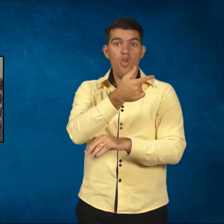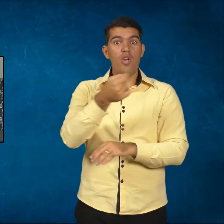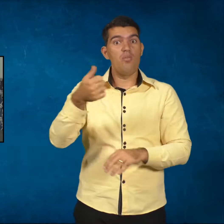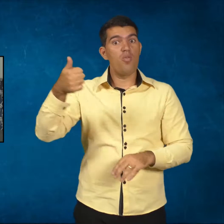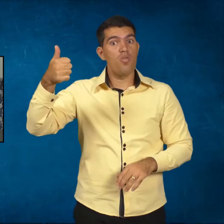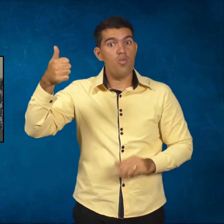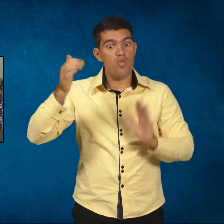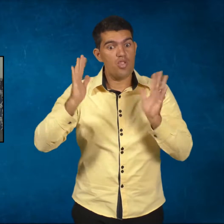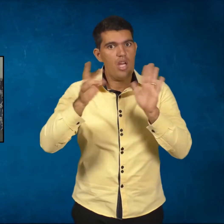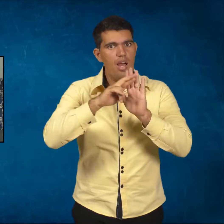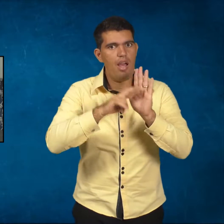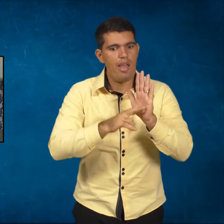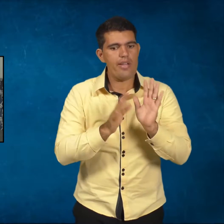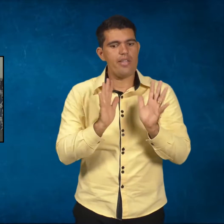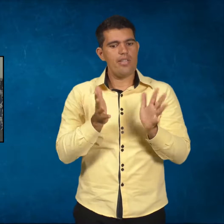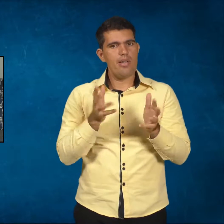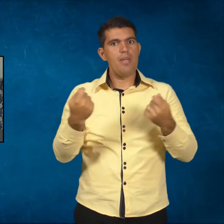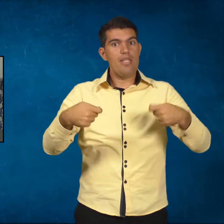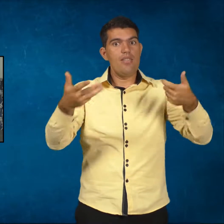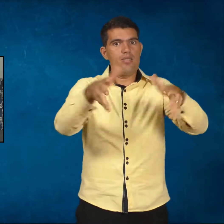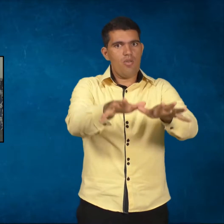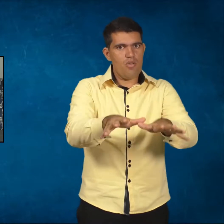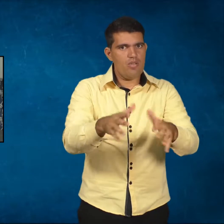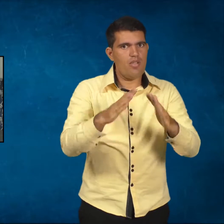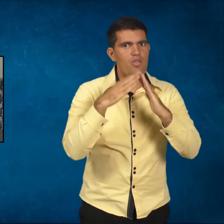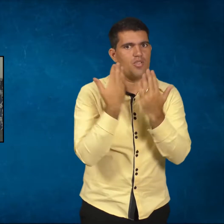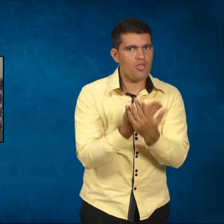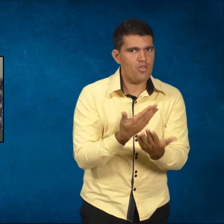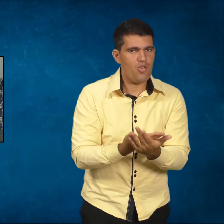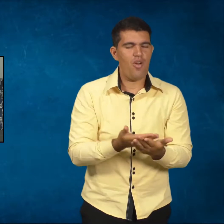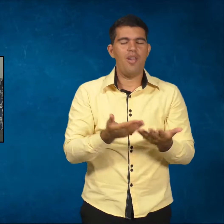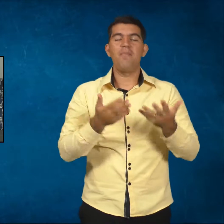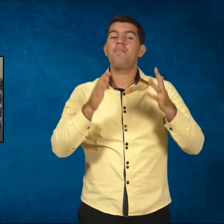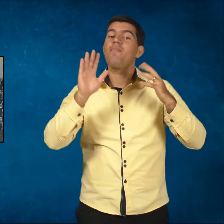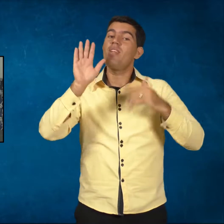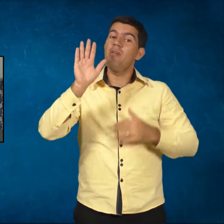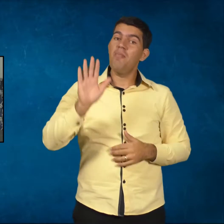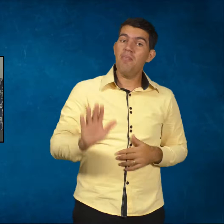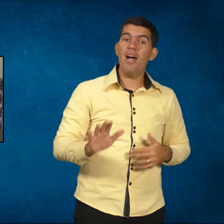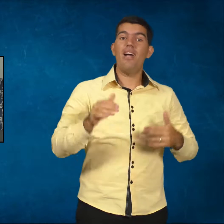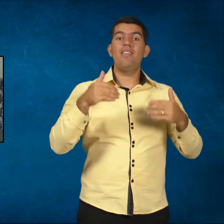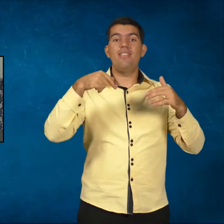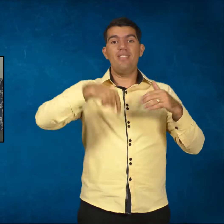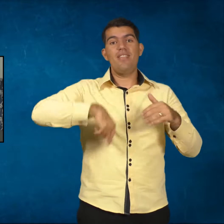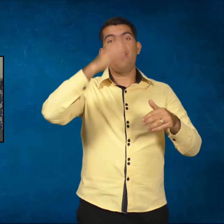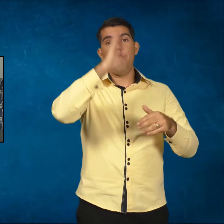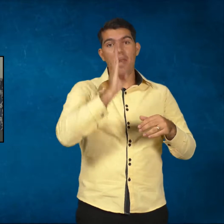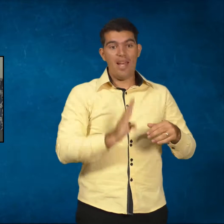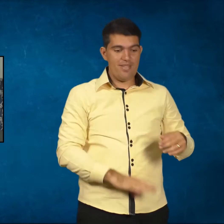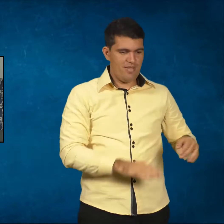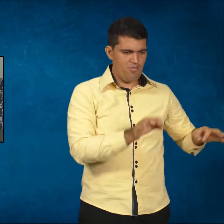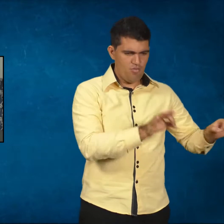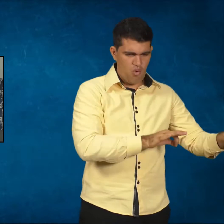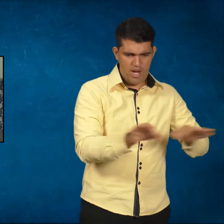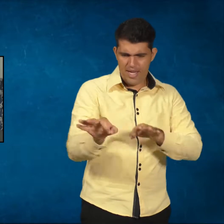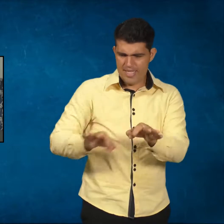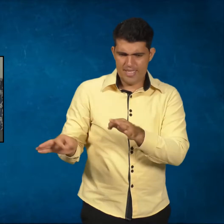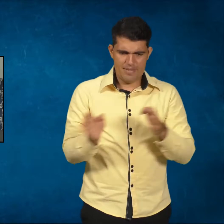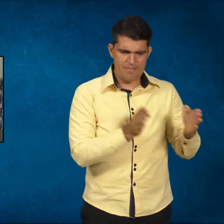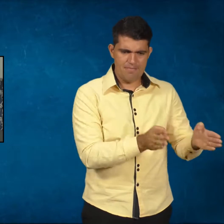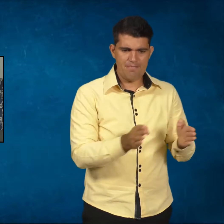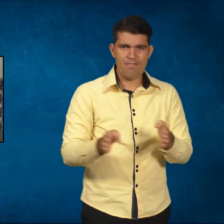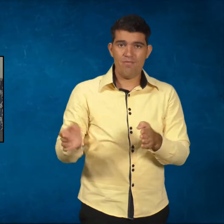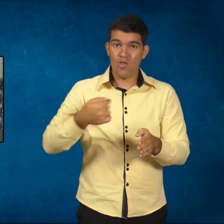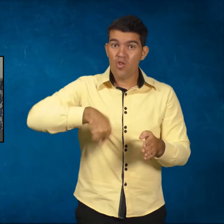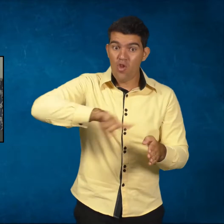já era para que se tivesse inclusão escolar. Todavia, a forma como a gente organiza, ainda